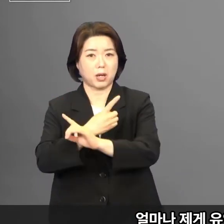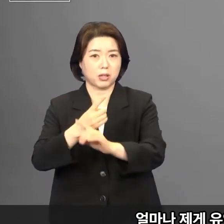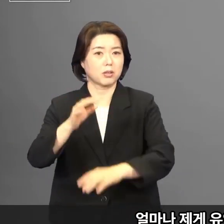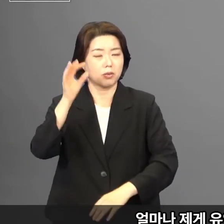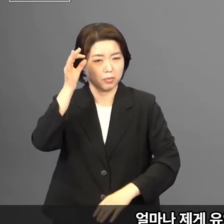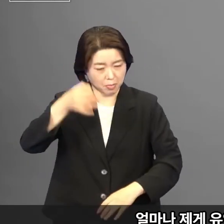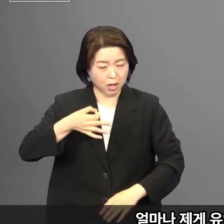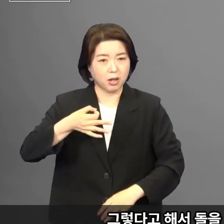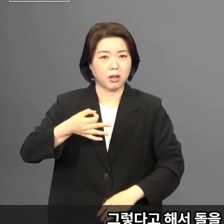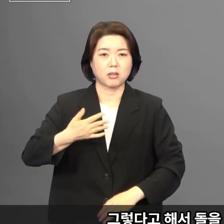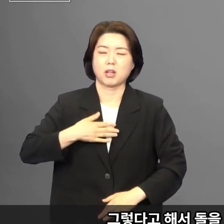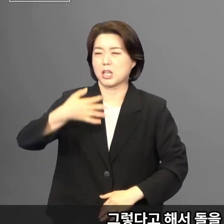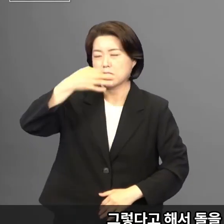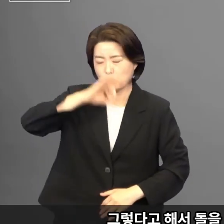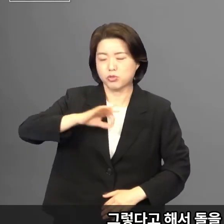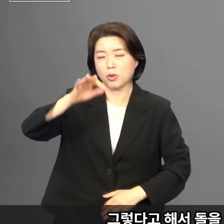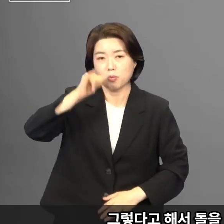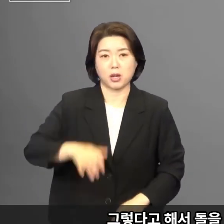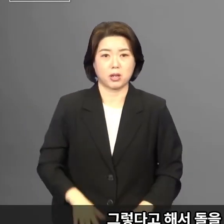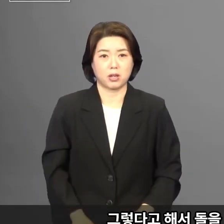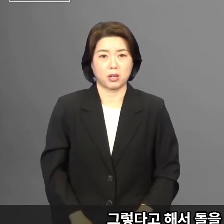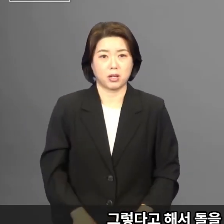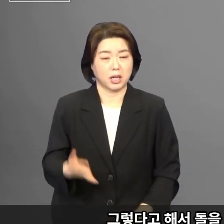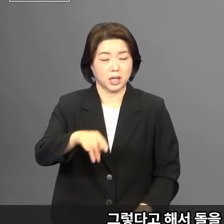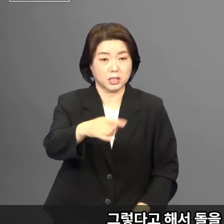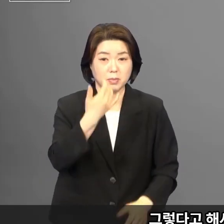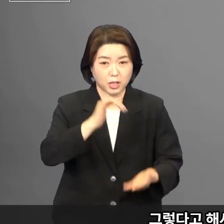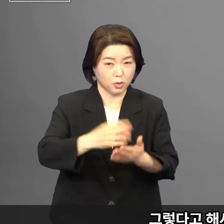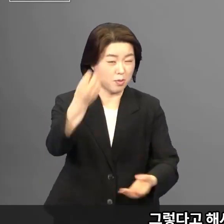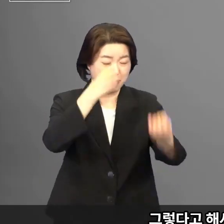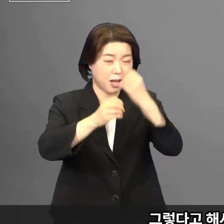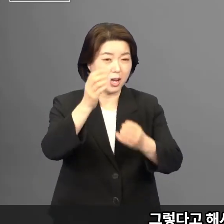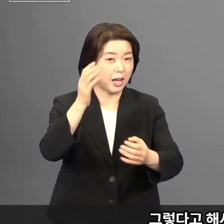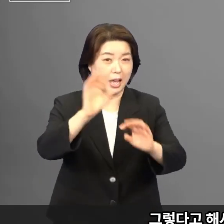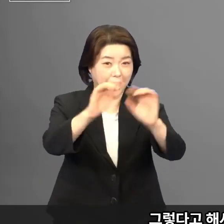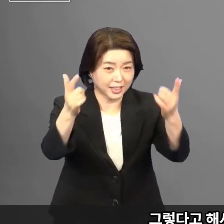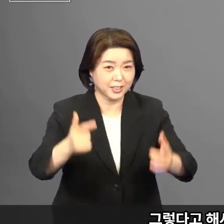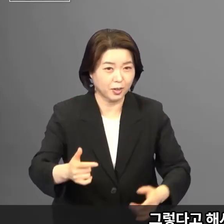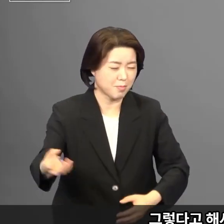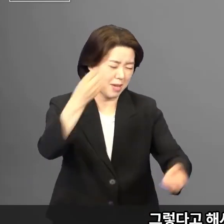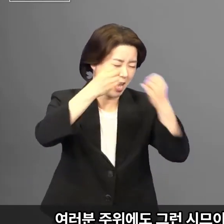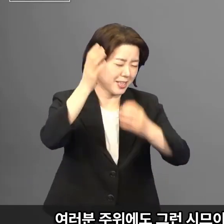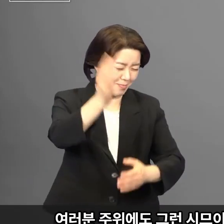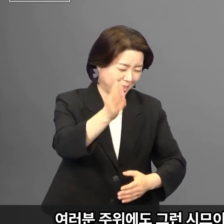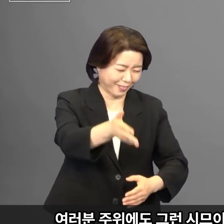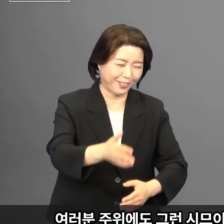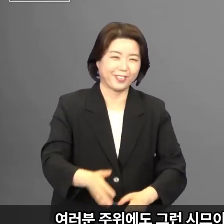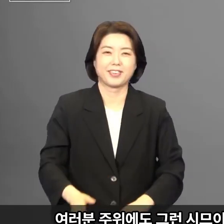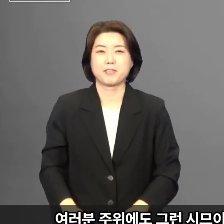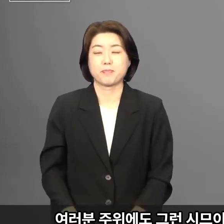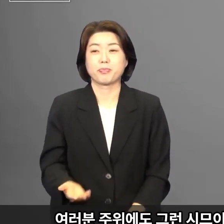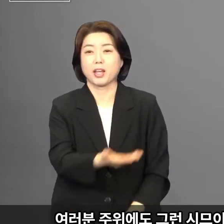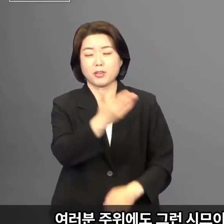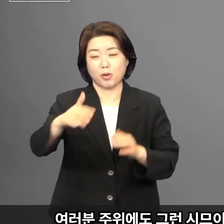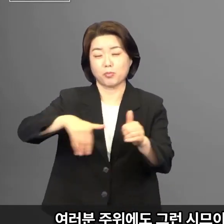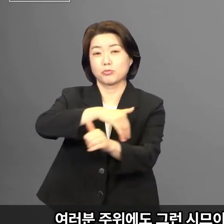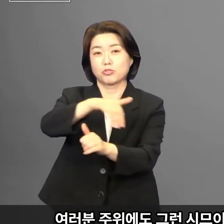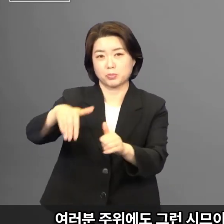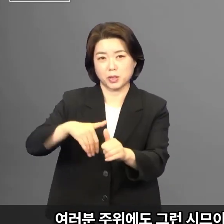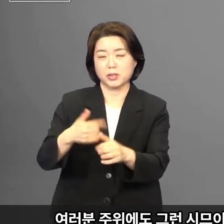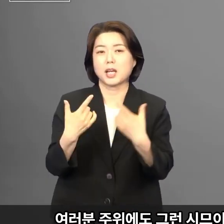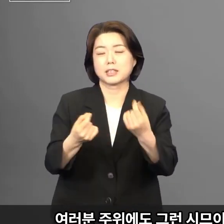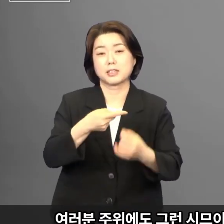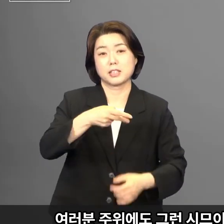되는지 모릅니다. 그렇다고 해서 돈을 던지라는 말씀은 아닙니다, 여러분. 그렇다고 해서 막 던지지 마시고, 여러분 주위에도